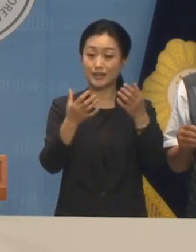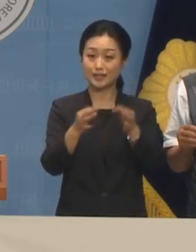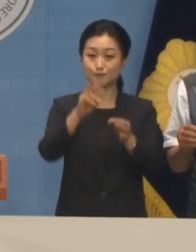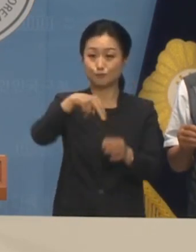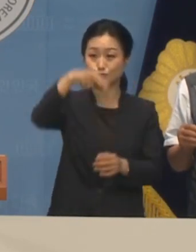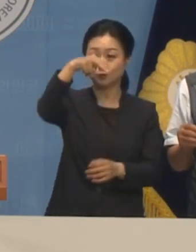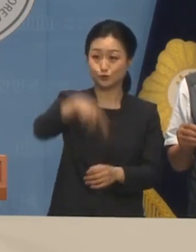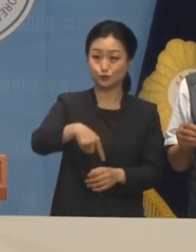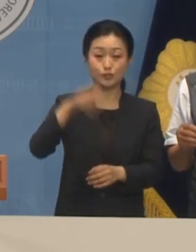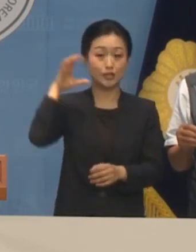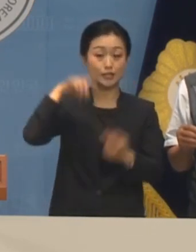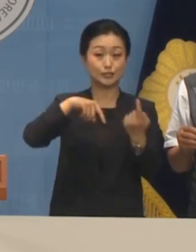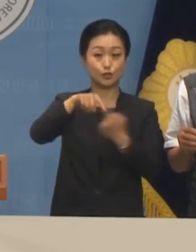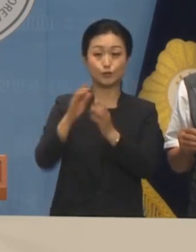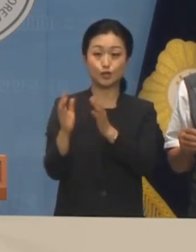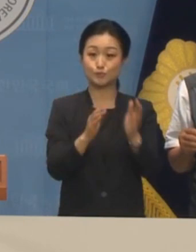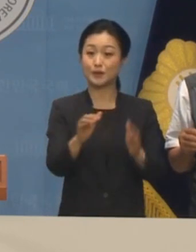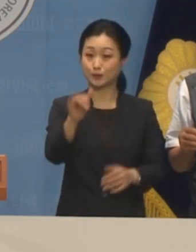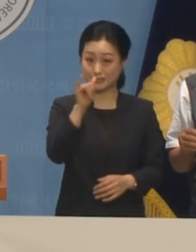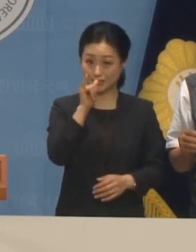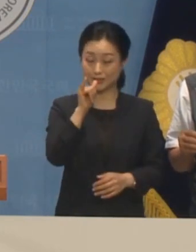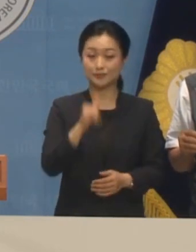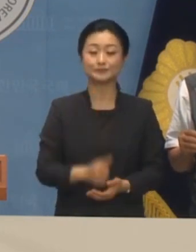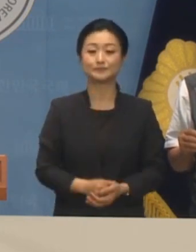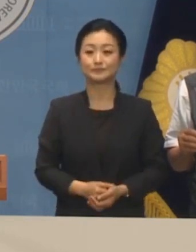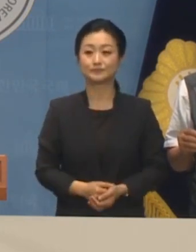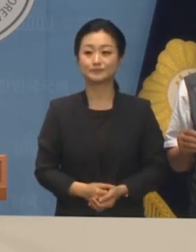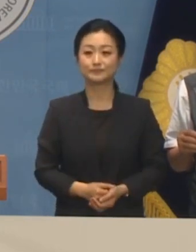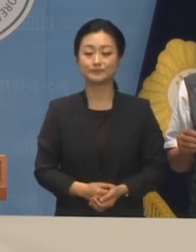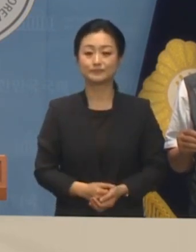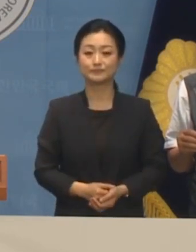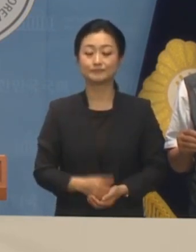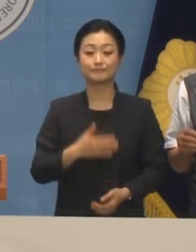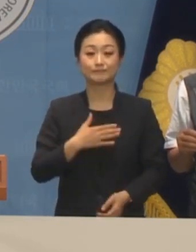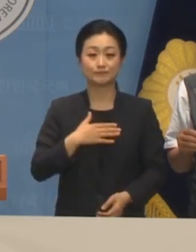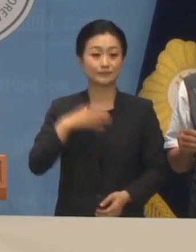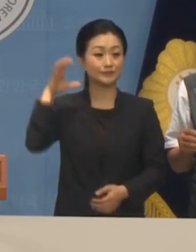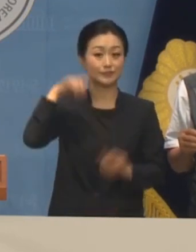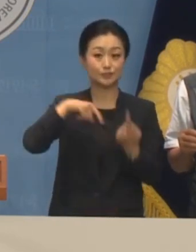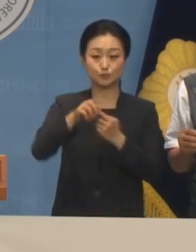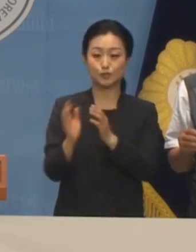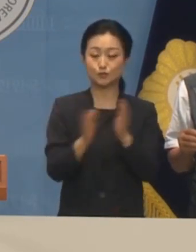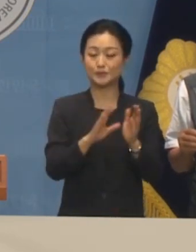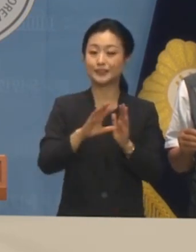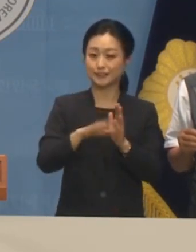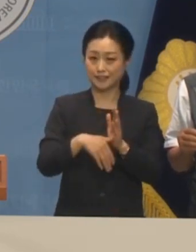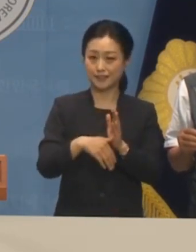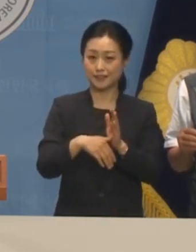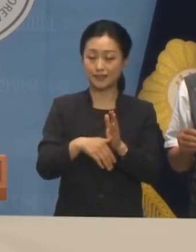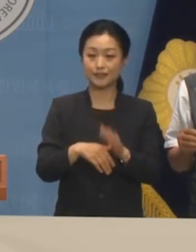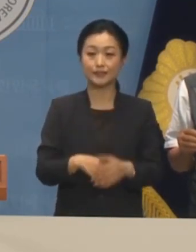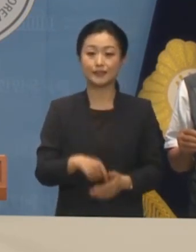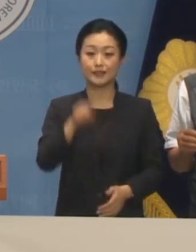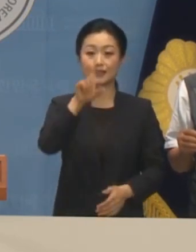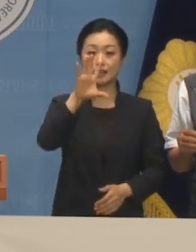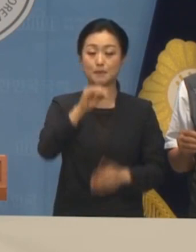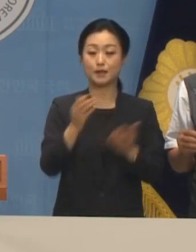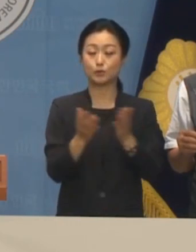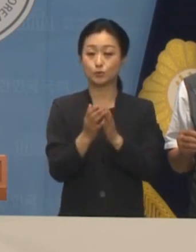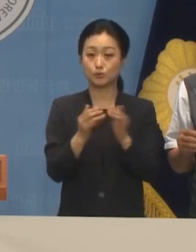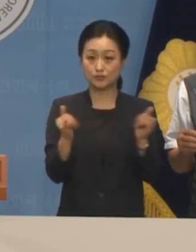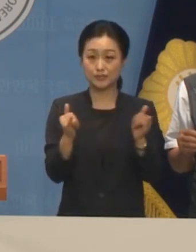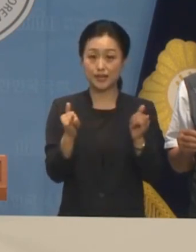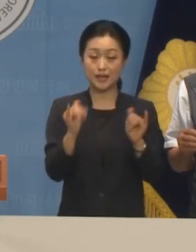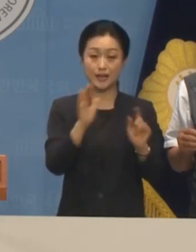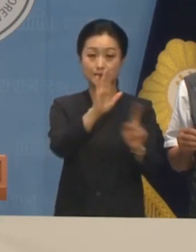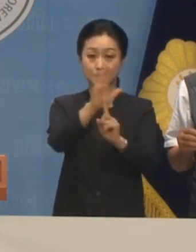김후보 비하고 있습니다 저는 청문회를 준비하면서 일만 노동자의 의견 개진